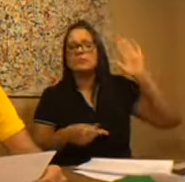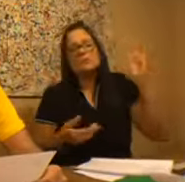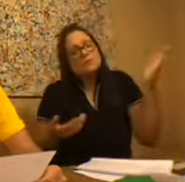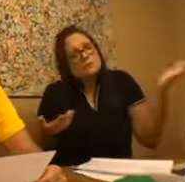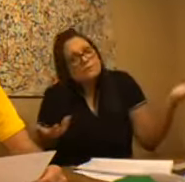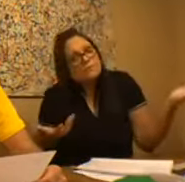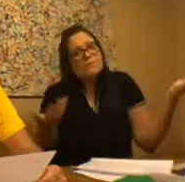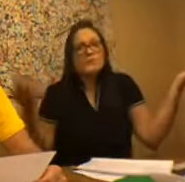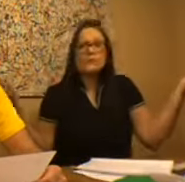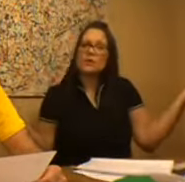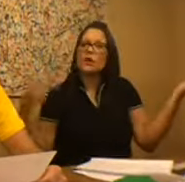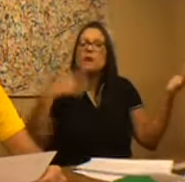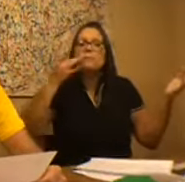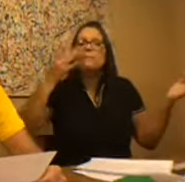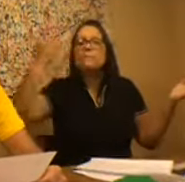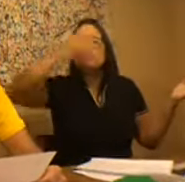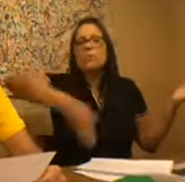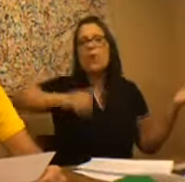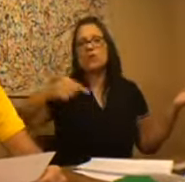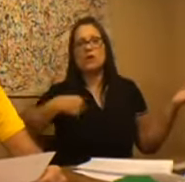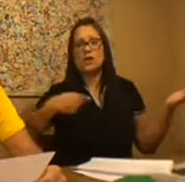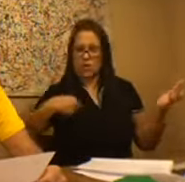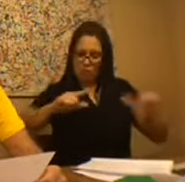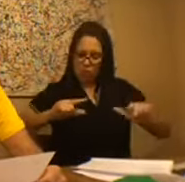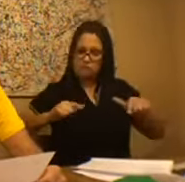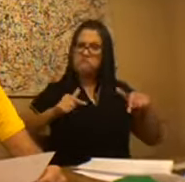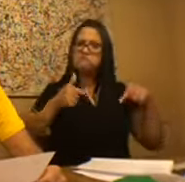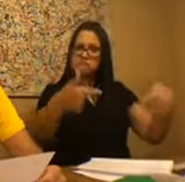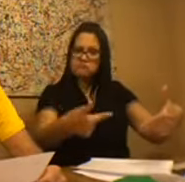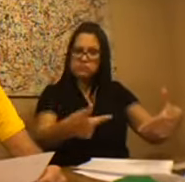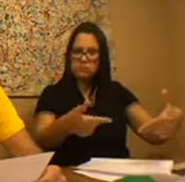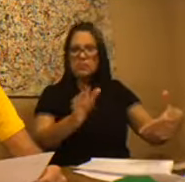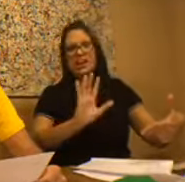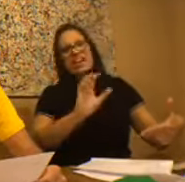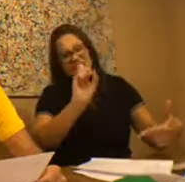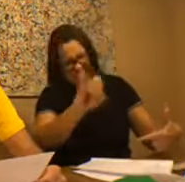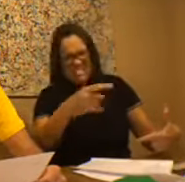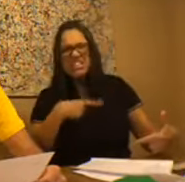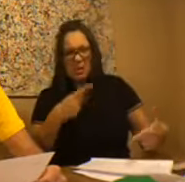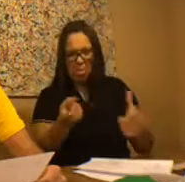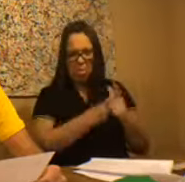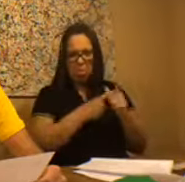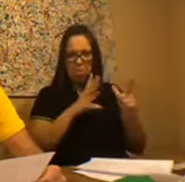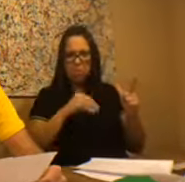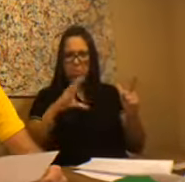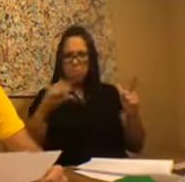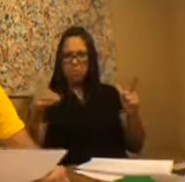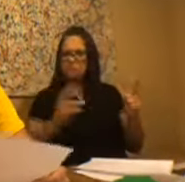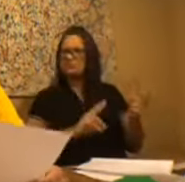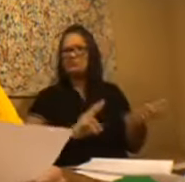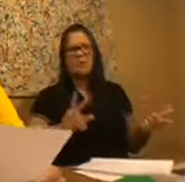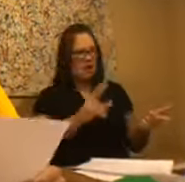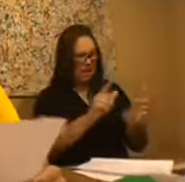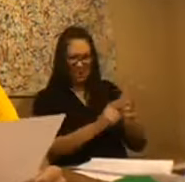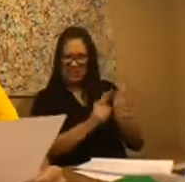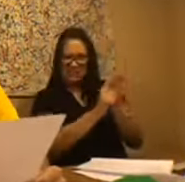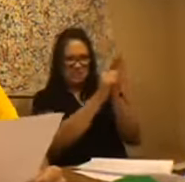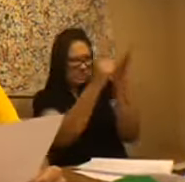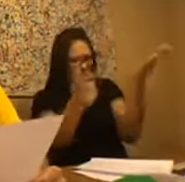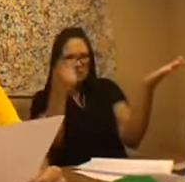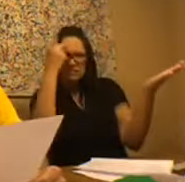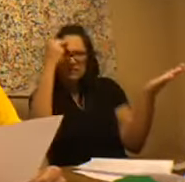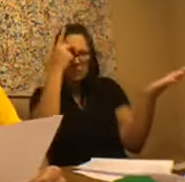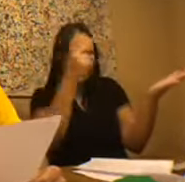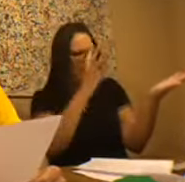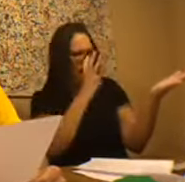isso daí tudo é só prova que eu sou um deputado atuante e se eu estivesse devendo alguma coisa certamente não seria a folha de são paulo estaria me